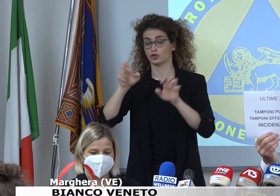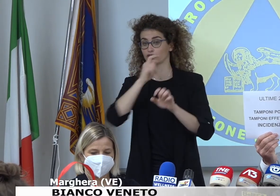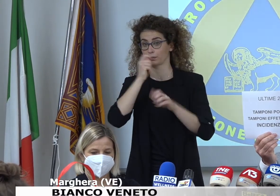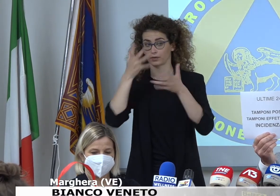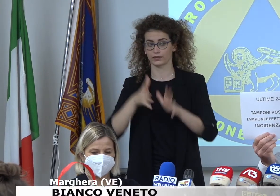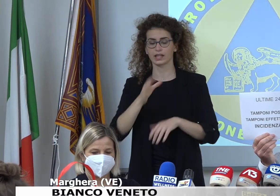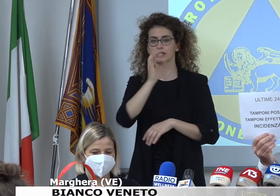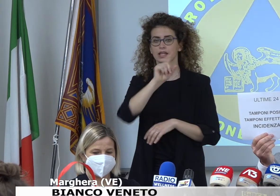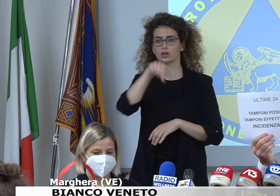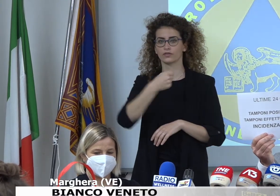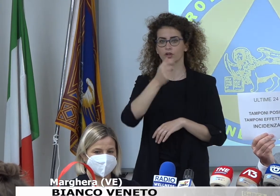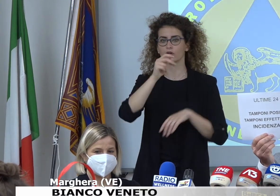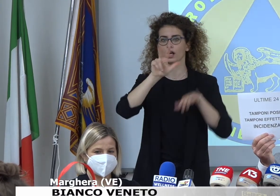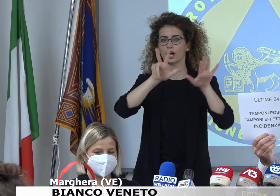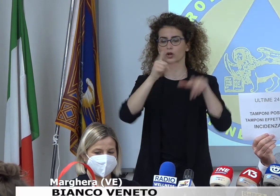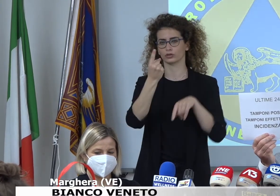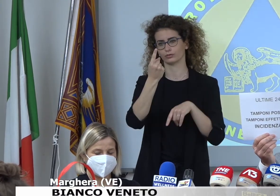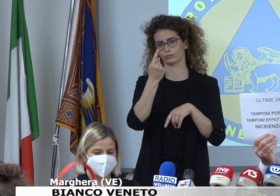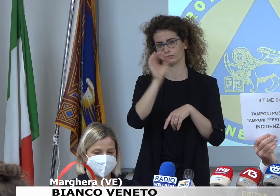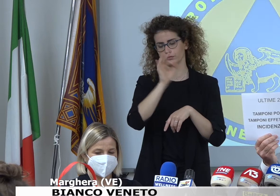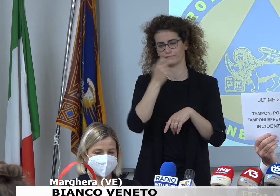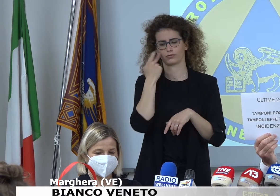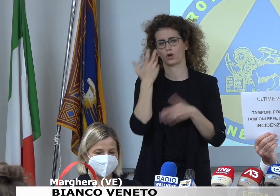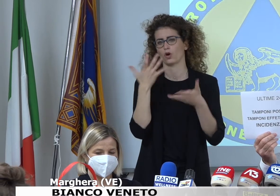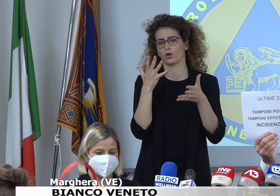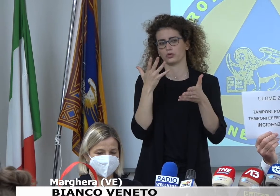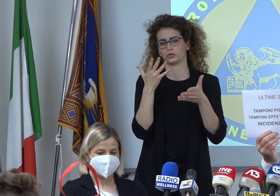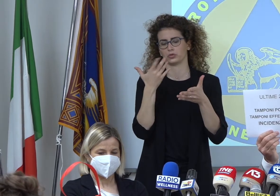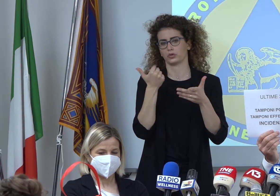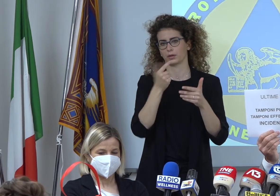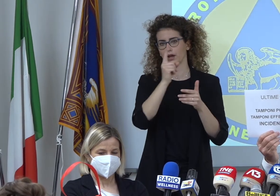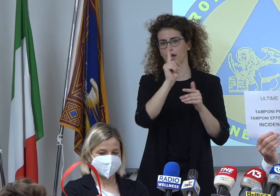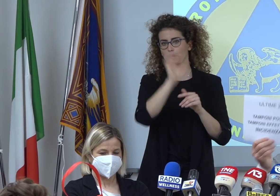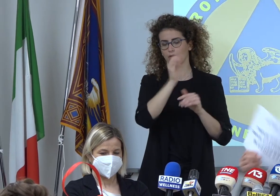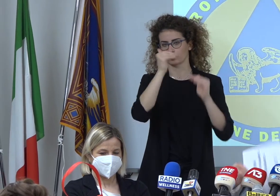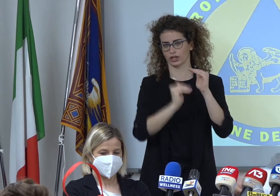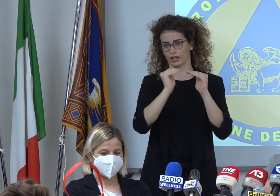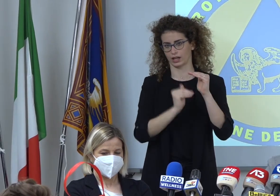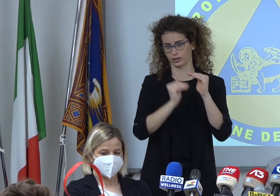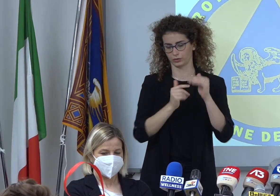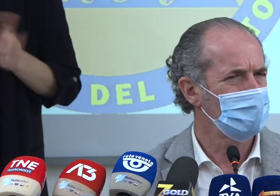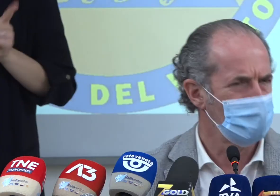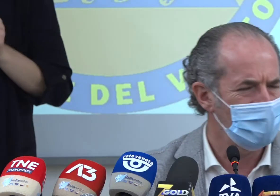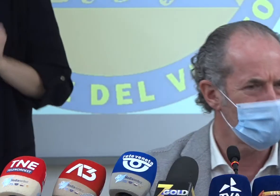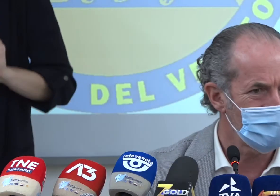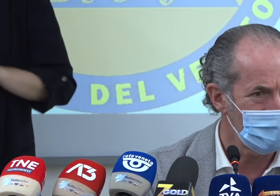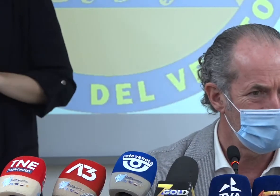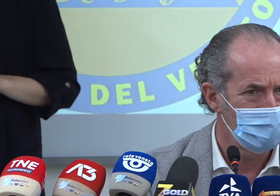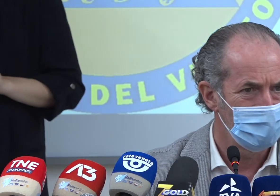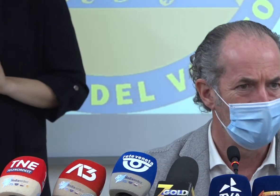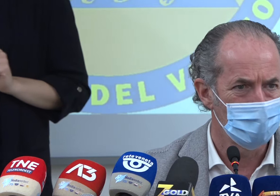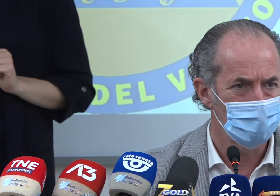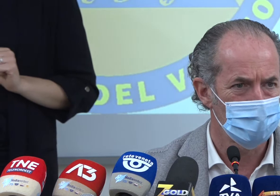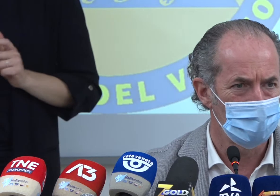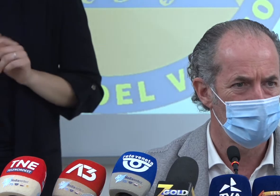Un'incidenza del 29,8%, quasi la metà di quella prevista per il passaggio in zona bianca. Il Veneto ha tutti i parametri